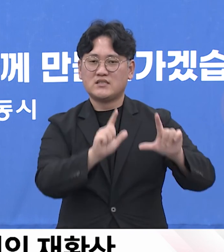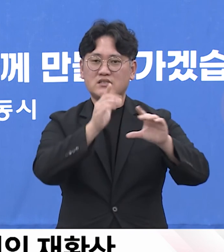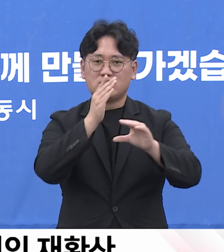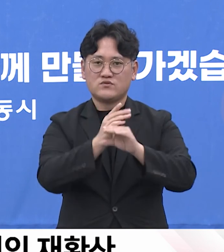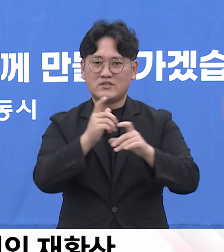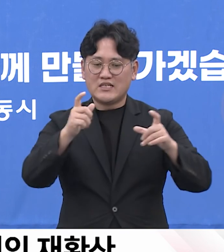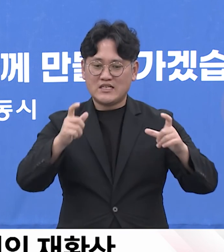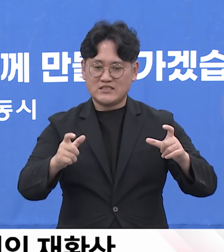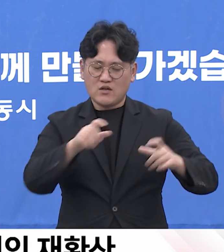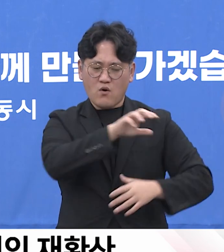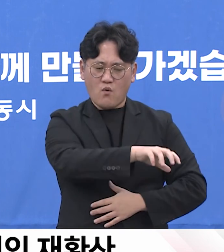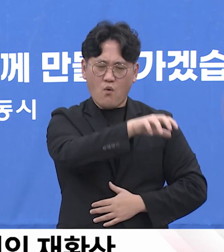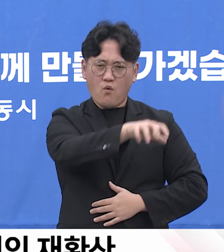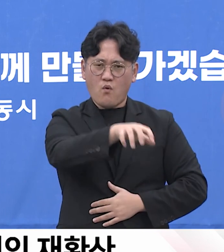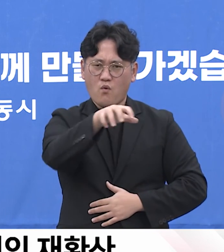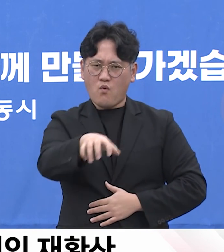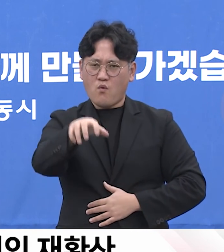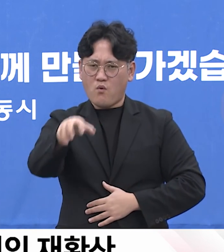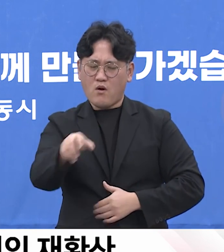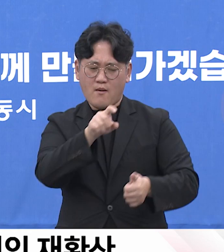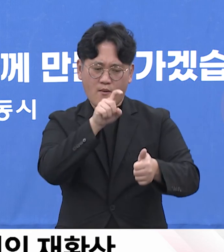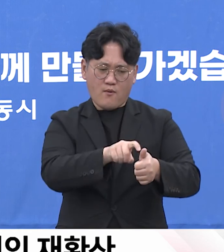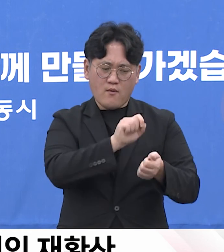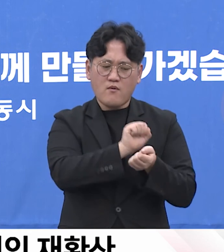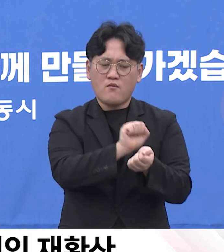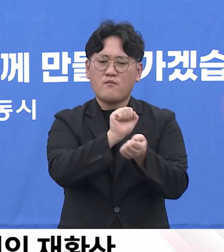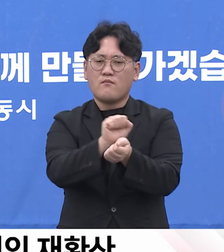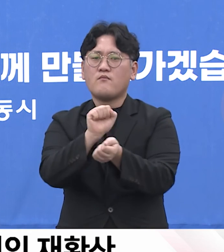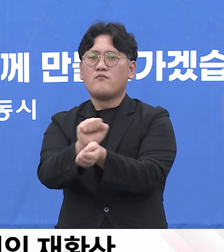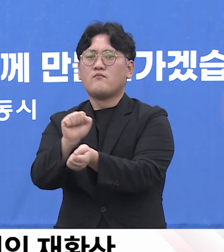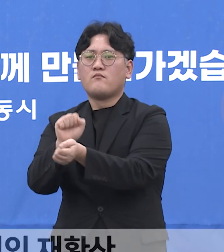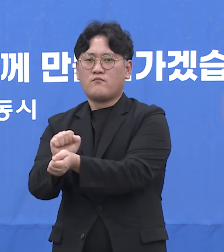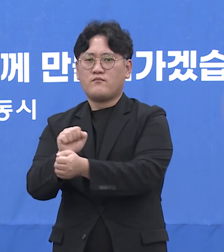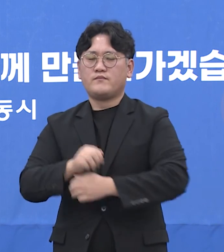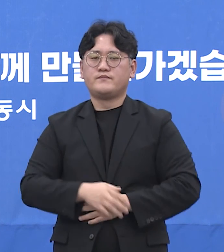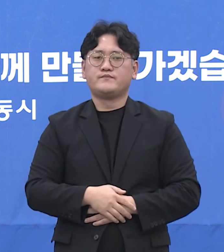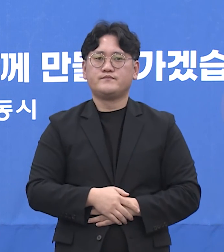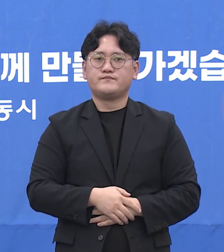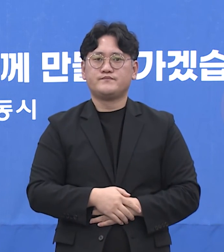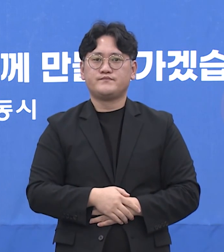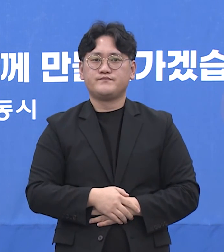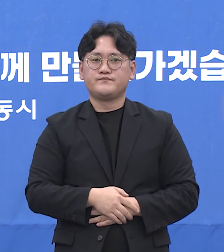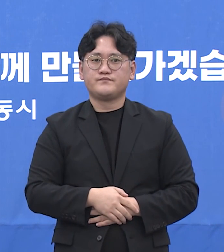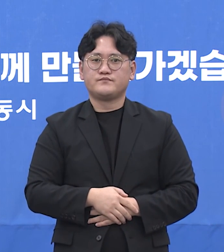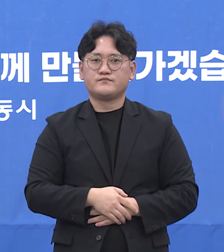하면서 지역 곳곳에서 산발적인 재확산으로 이어지고 있습니다.